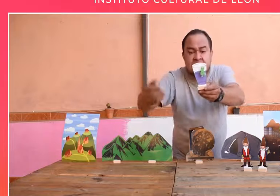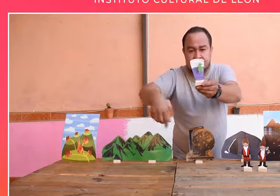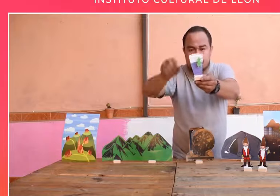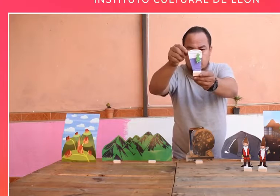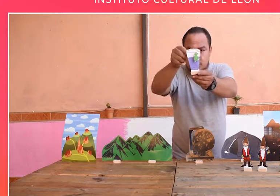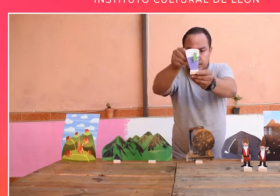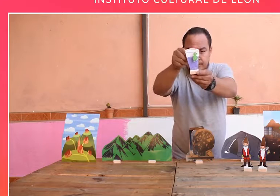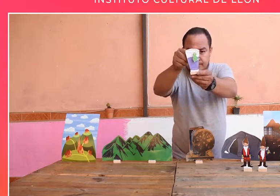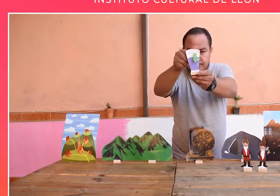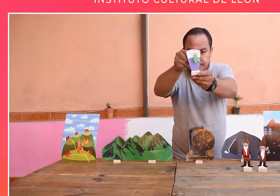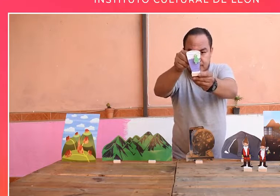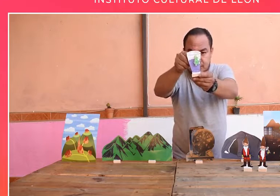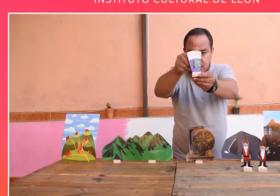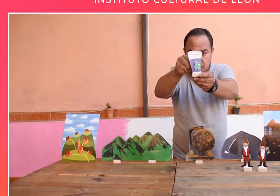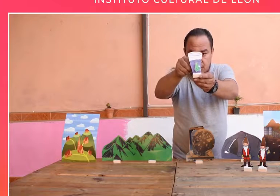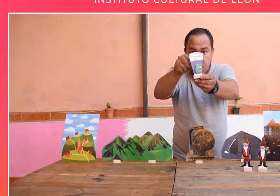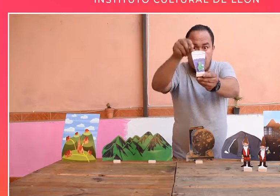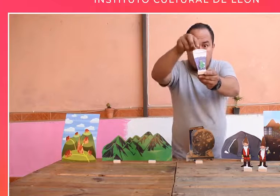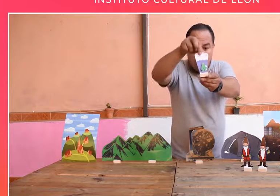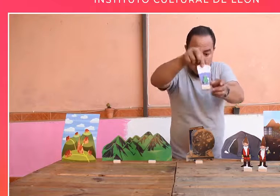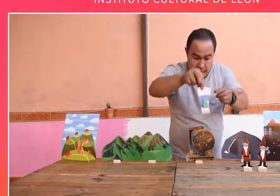Pero cuando el sapo estaba debajo del vaso,